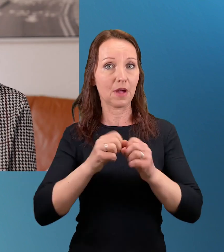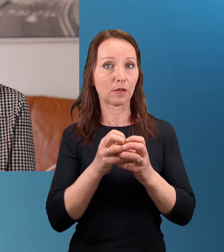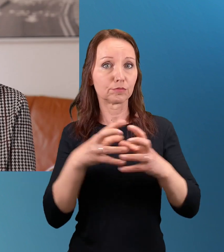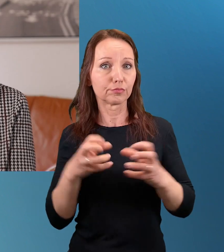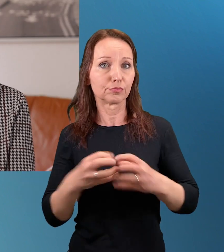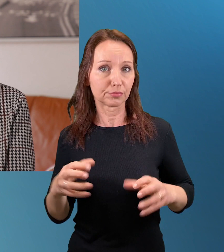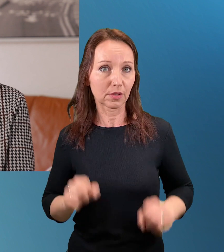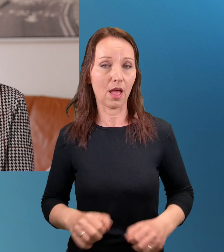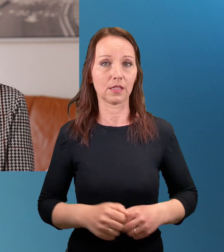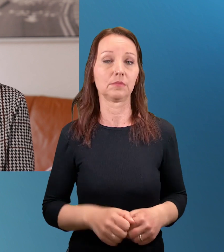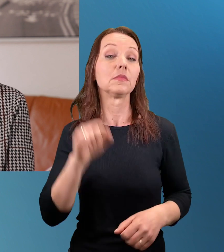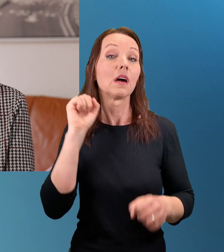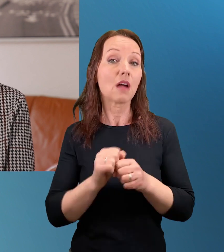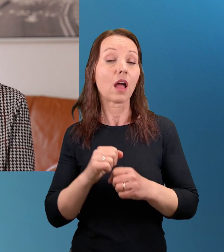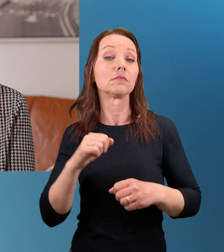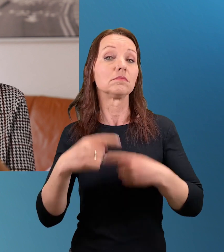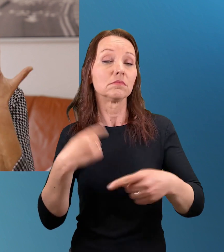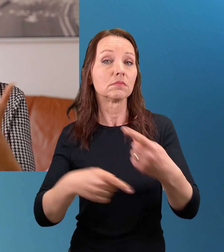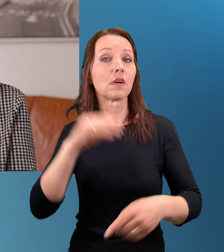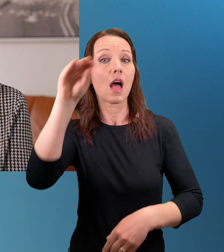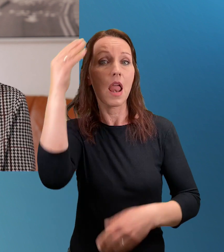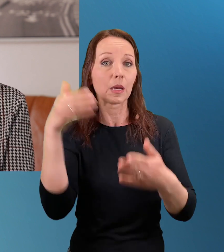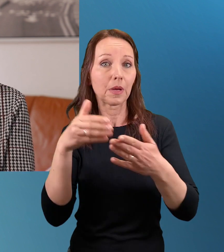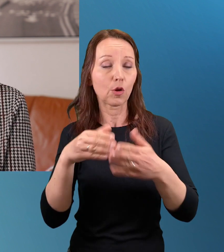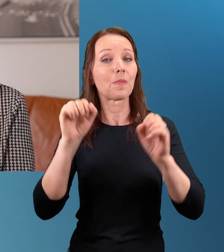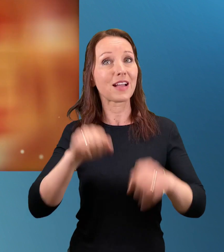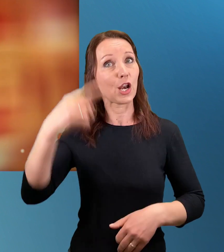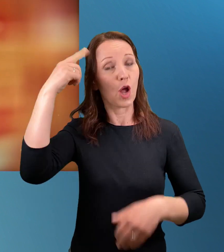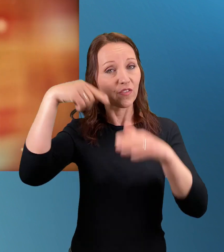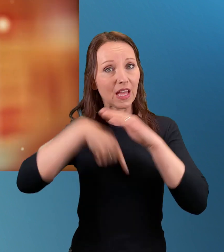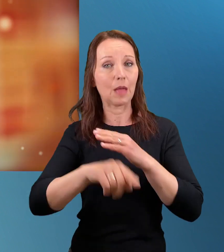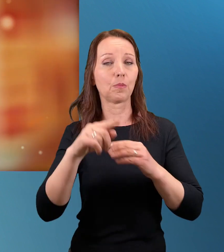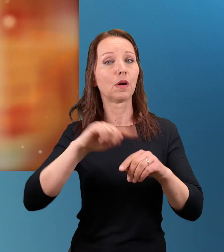Lernbehinderung auslösen. Es kann Tumore im Kopf auslösen.